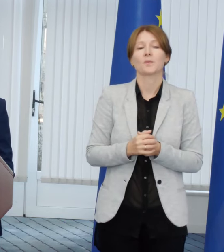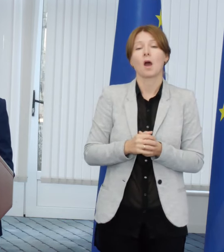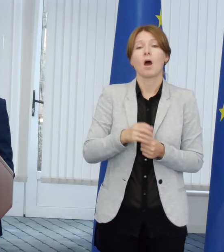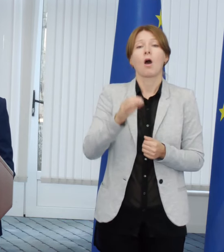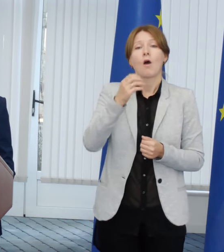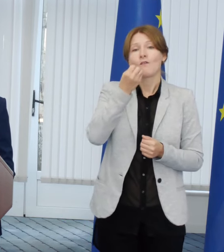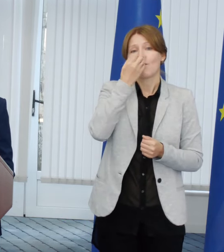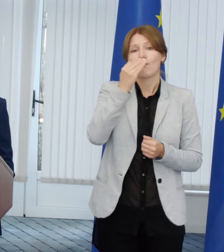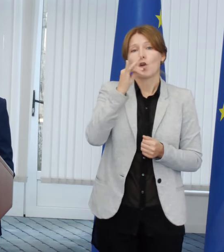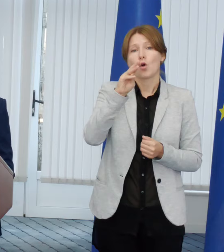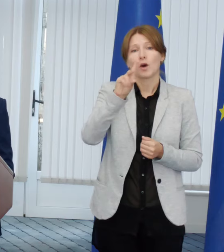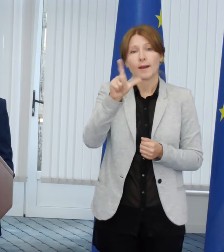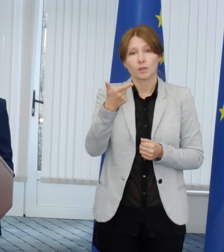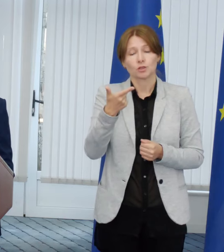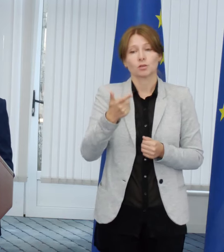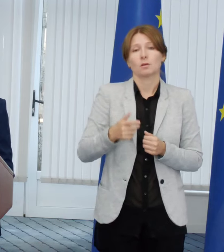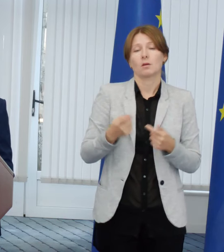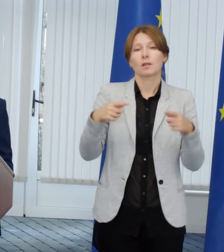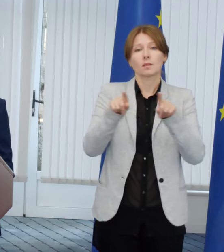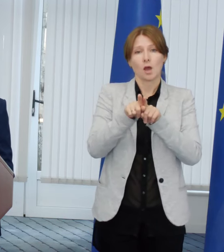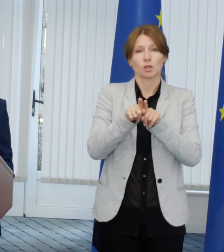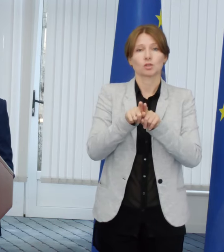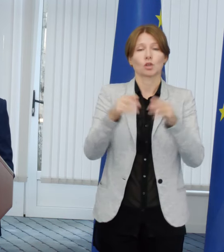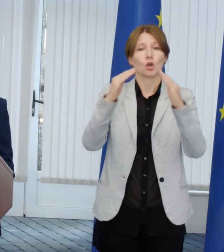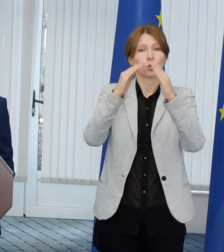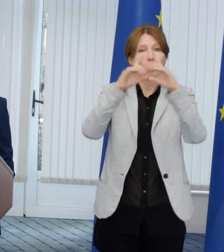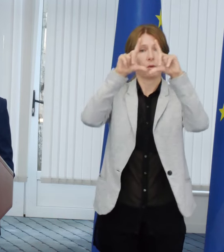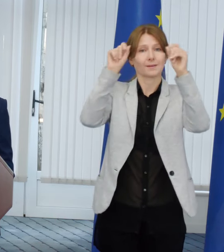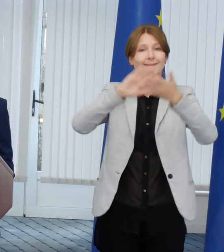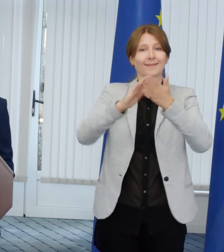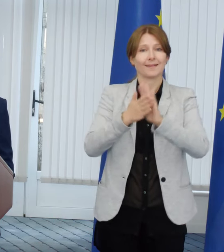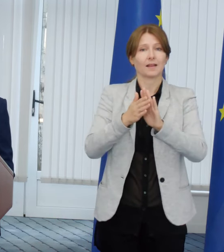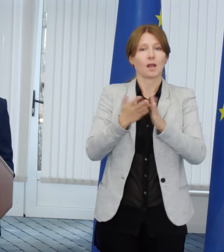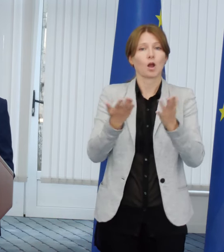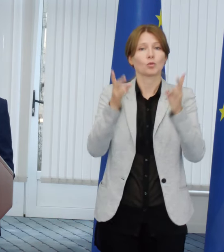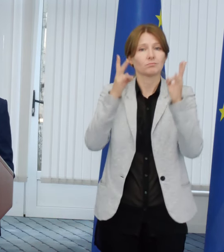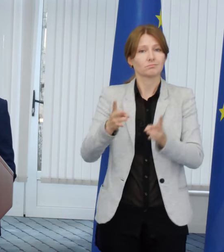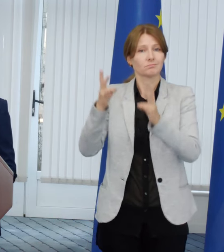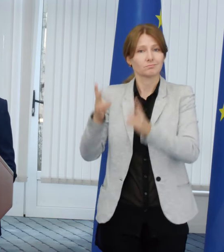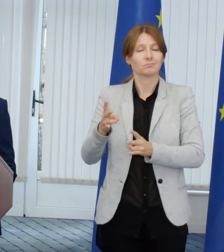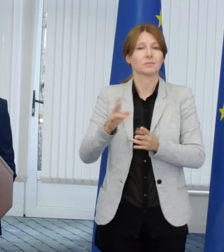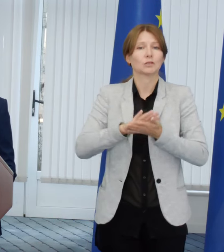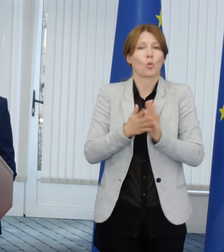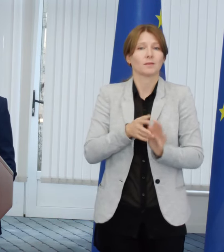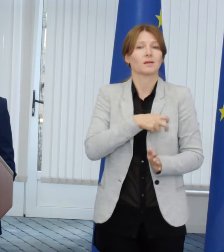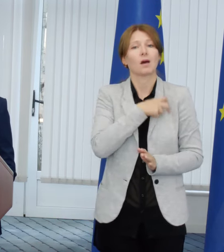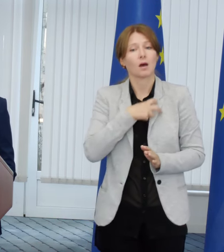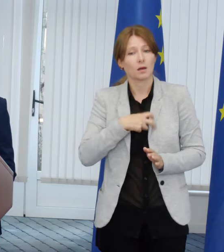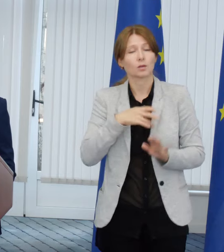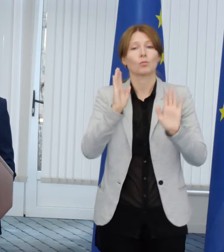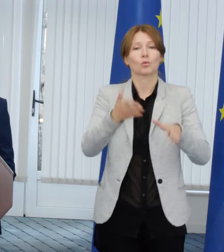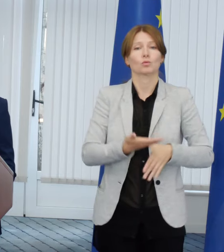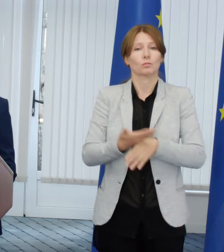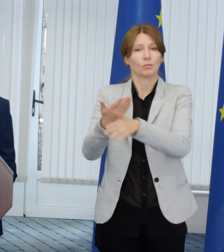serviciu social Casa Comunitară pentru Copii în situație de risc va fi, iarăși va primi un